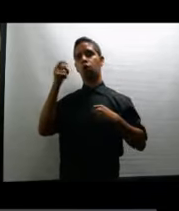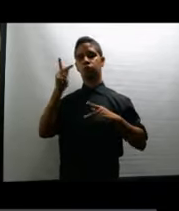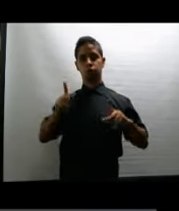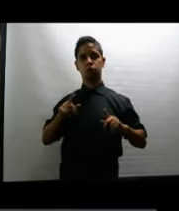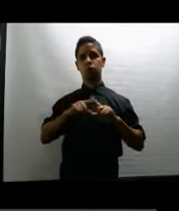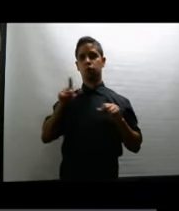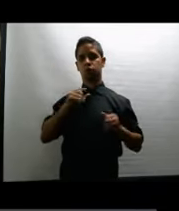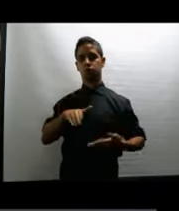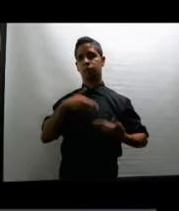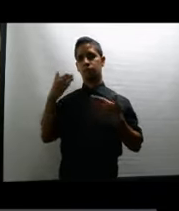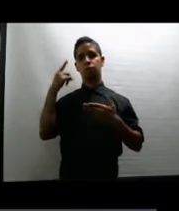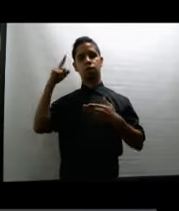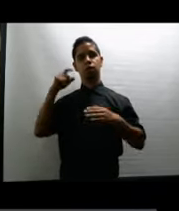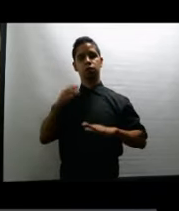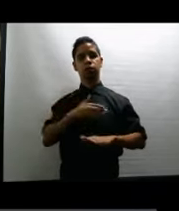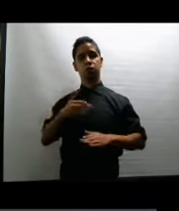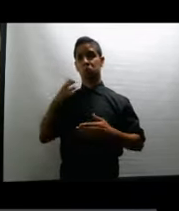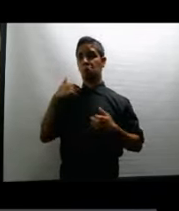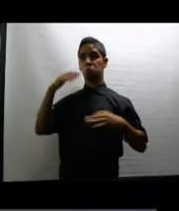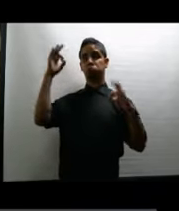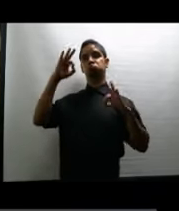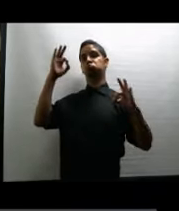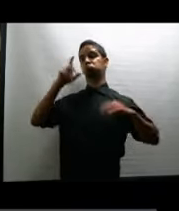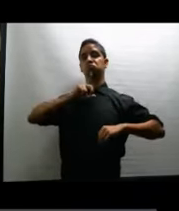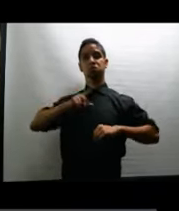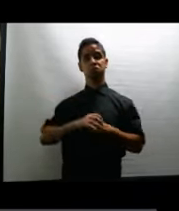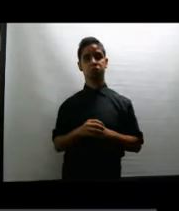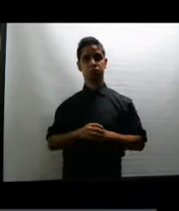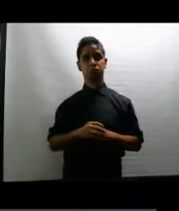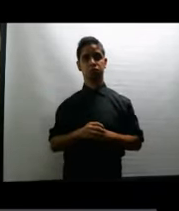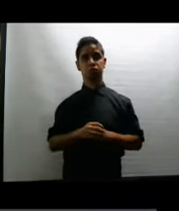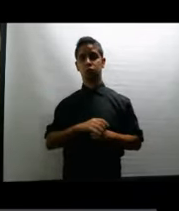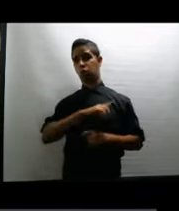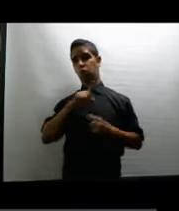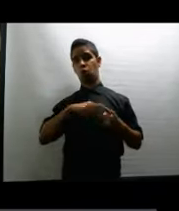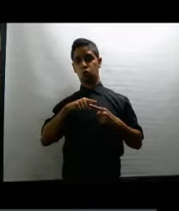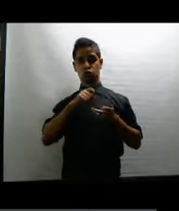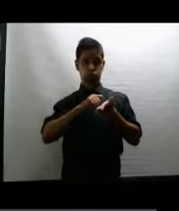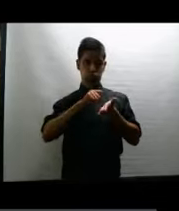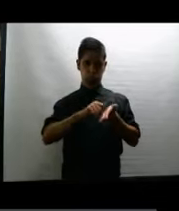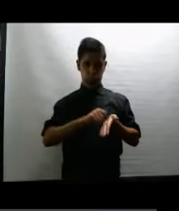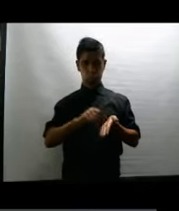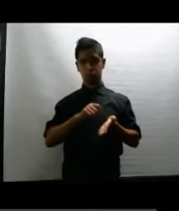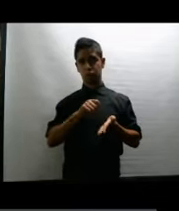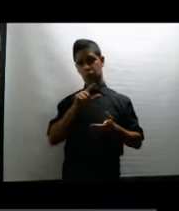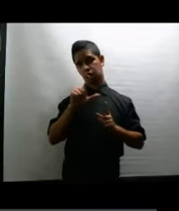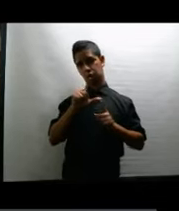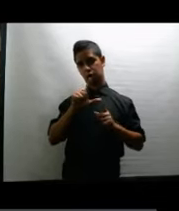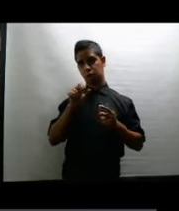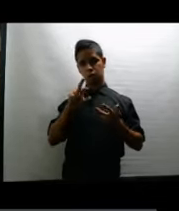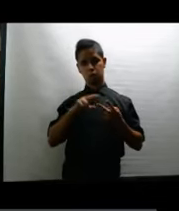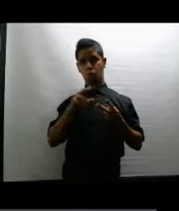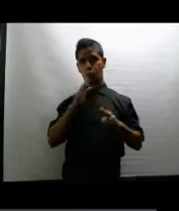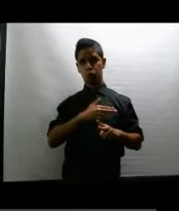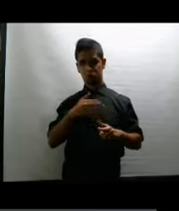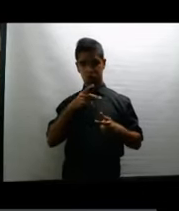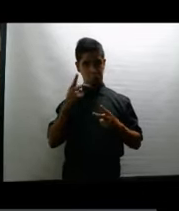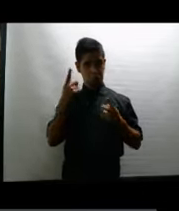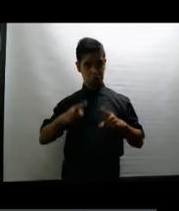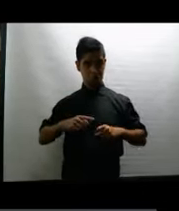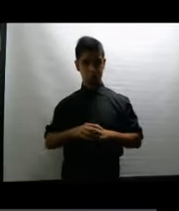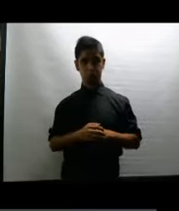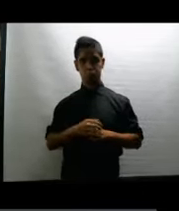No. Nada. Tampoco. No le... ¿Y cuando hacías, escribías la letra y la música o solamente la letra? ¿Cómo era la...?